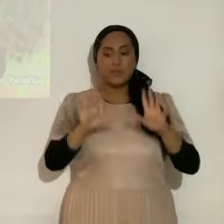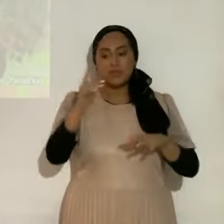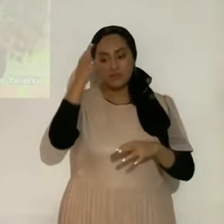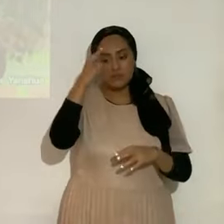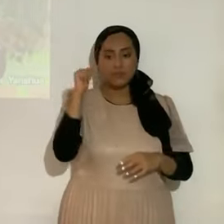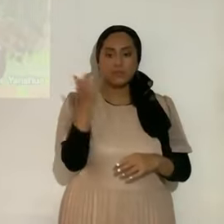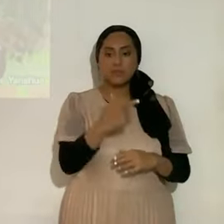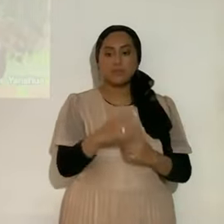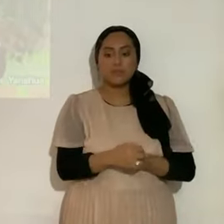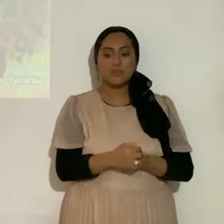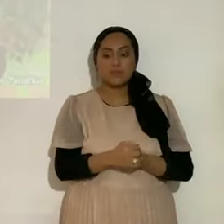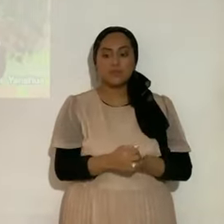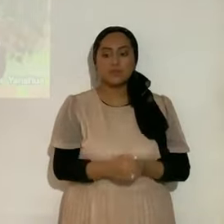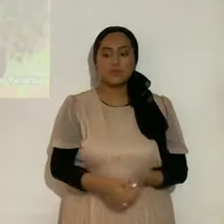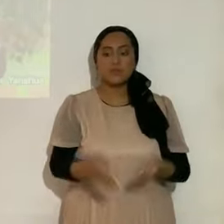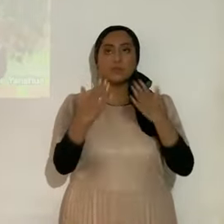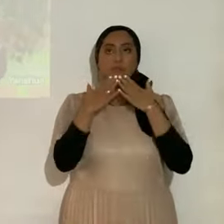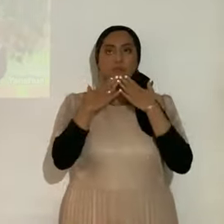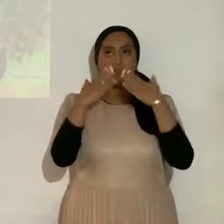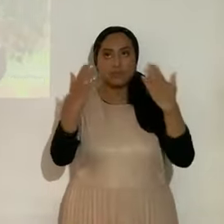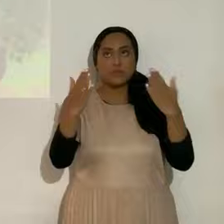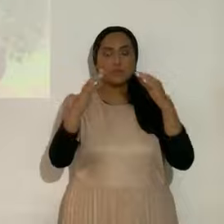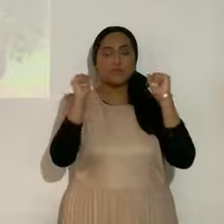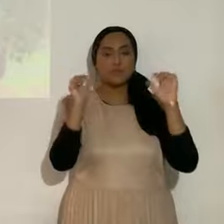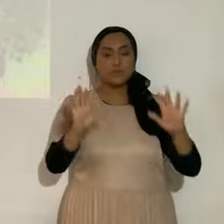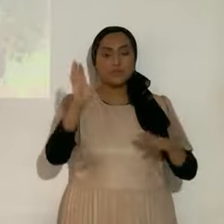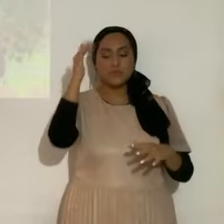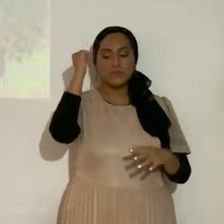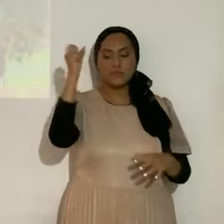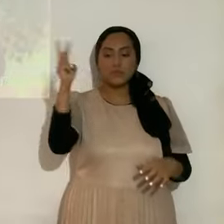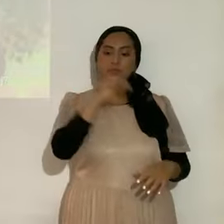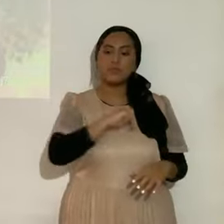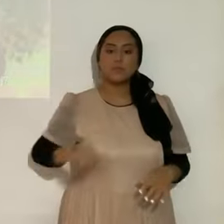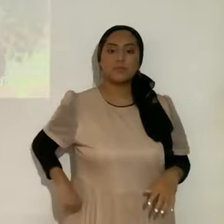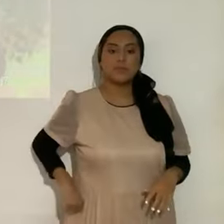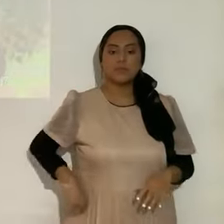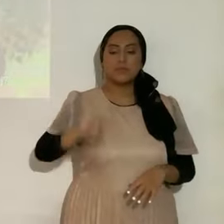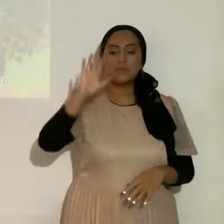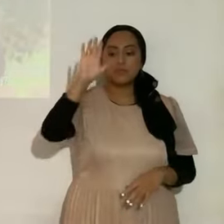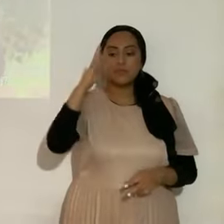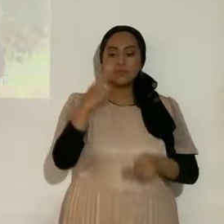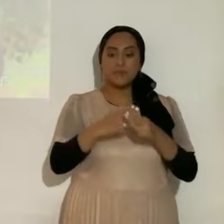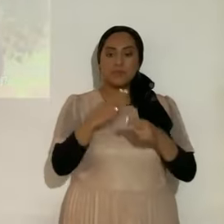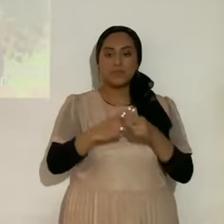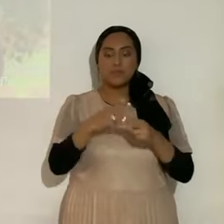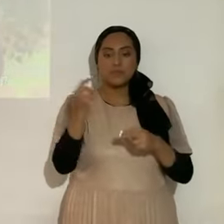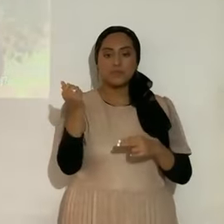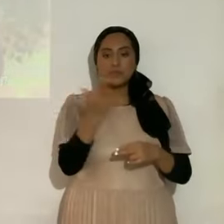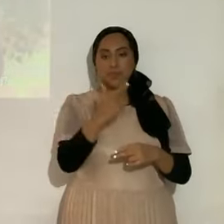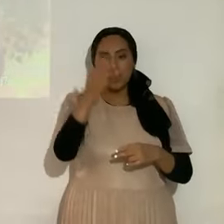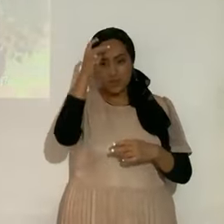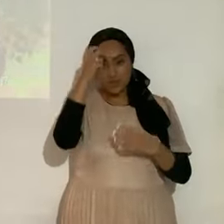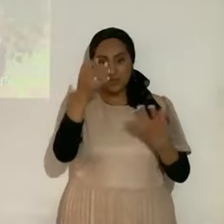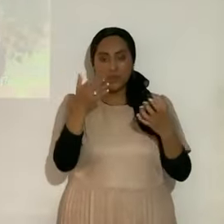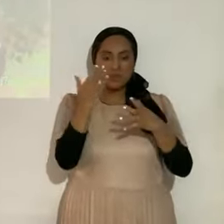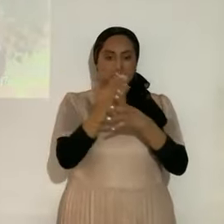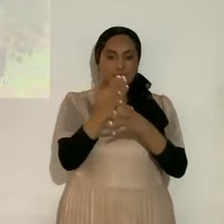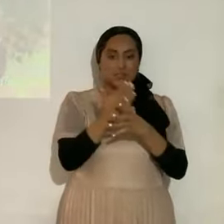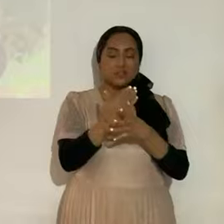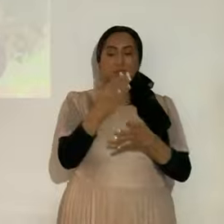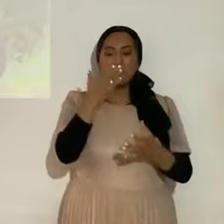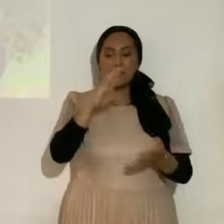todas. Padre eterno, toda rabá te damos, bendito Yahshua HaMashiach, en tu nombre, bendito Elohim, sean atados sobre todos los hombres fuertes